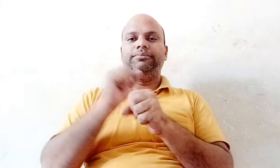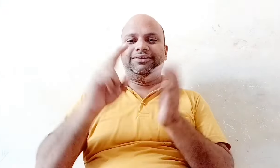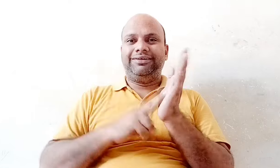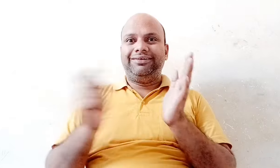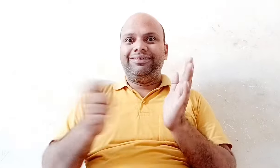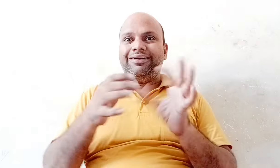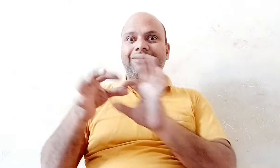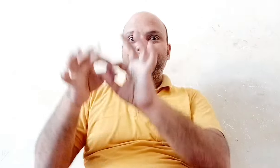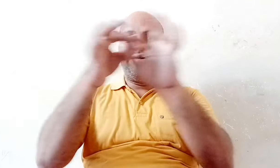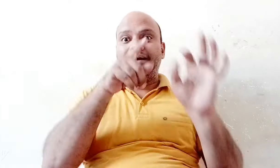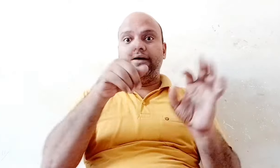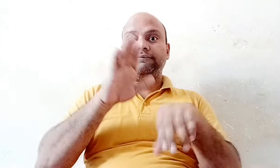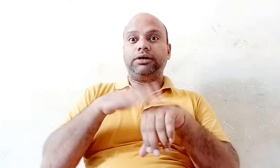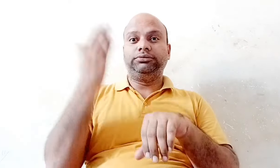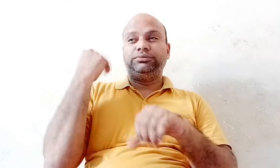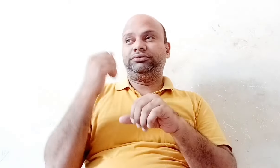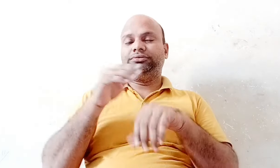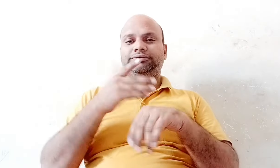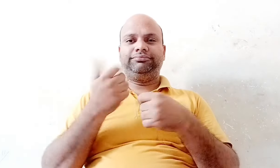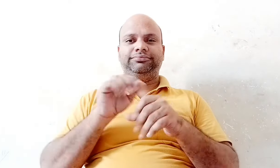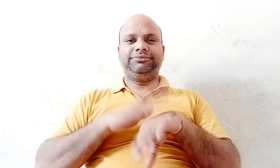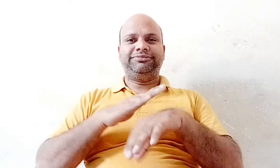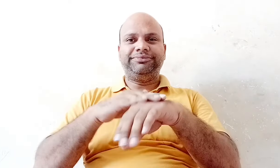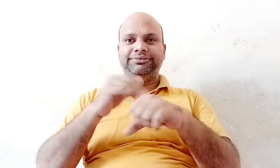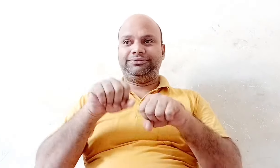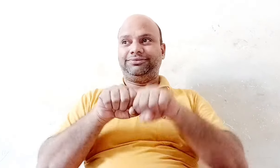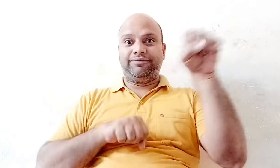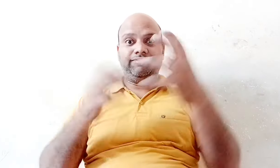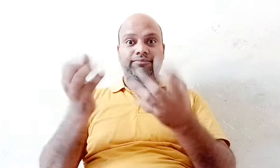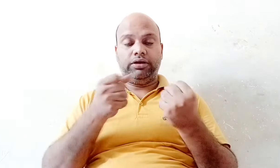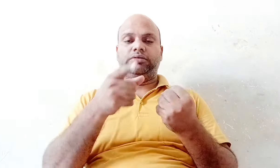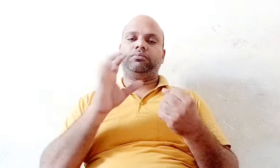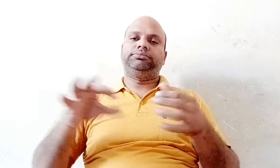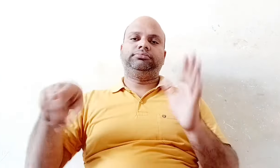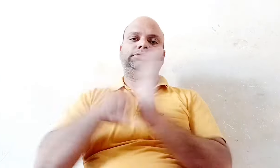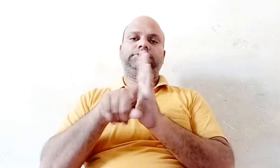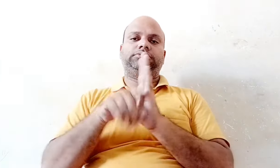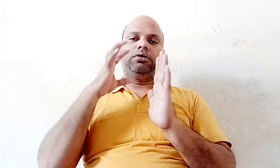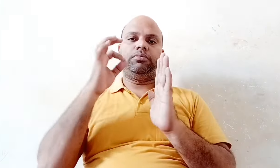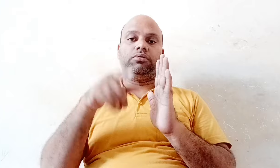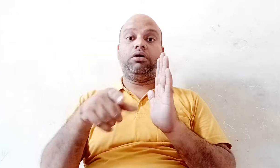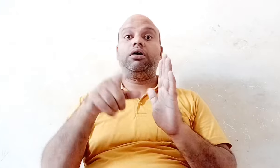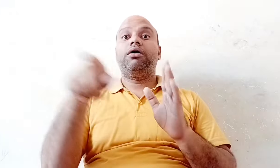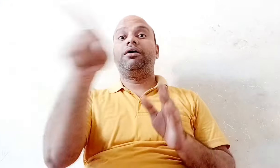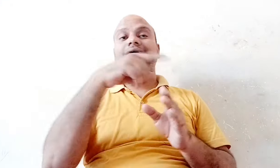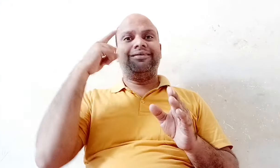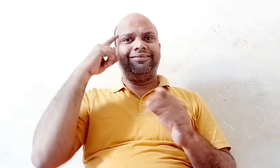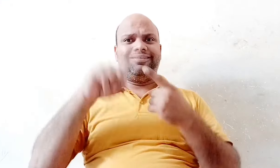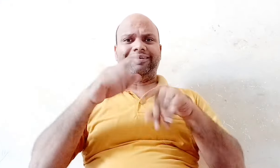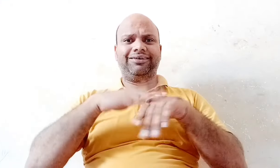Janmatithi, Linga Ka Vivarana Eva Madarakada, Painakada, Votarakada, Driving a Lazen Sarai. Dai, Vivarana